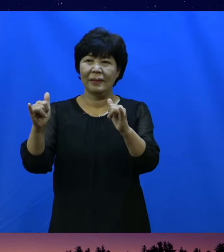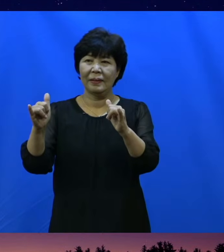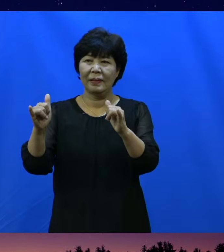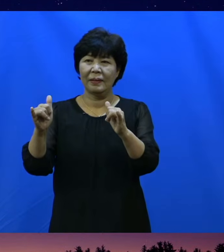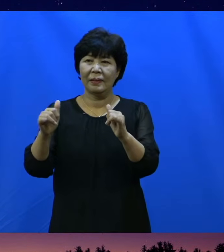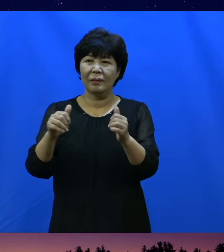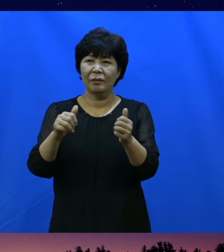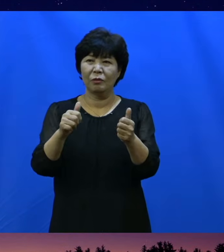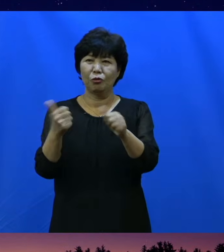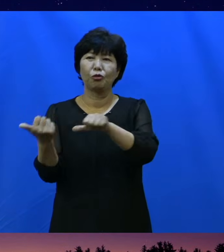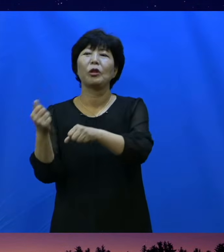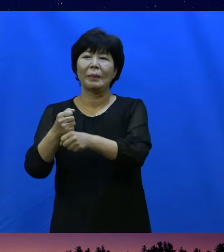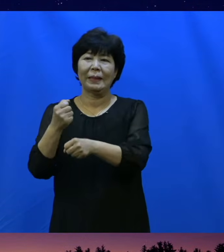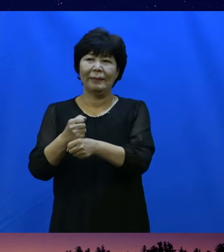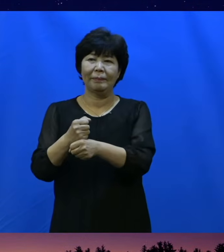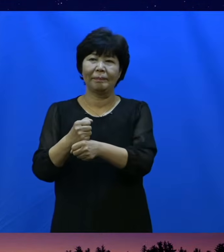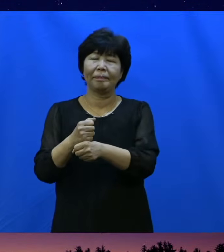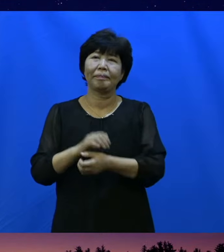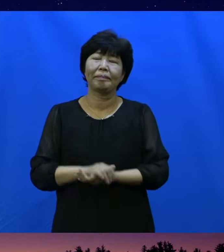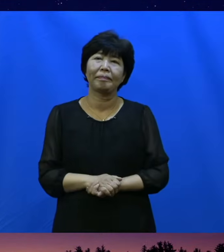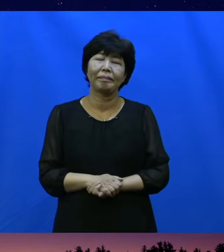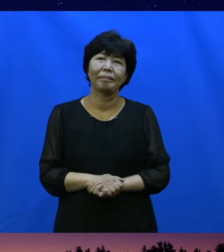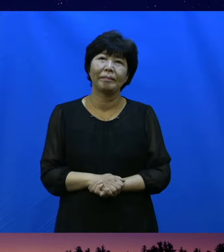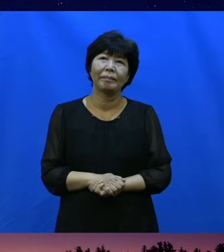처음부터 살인자예요. 죽이는 영이에요.